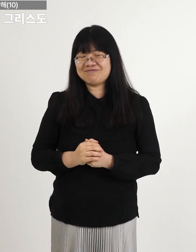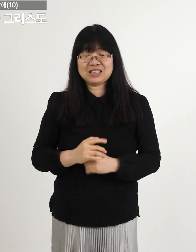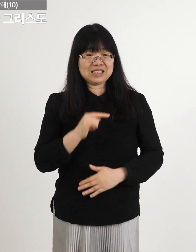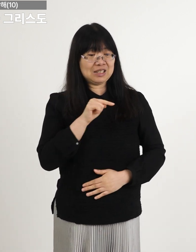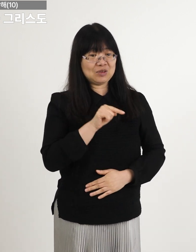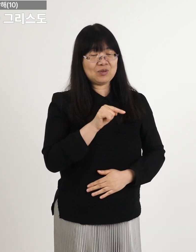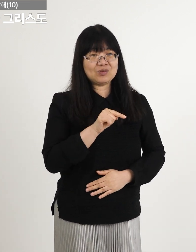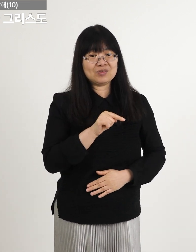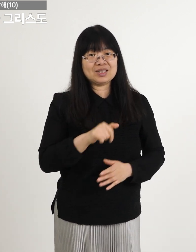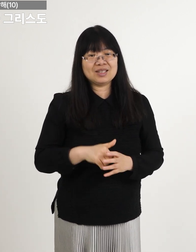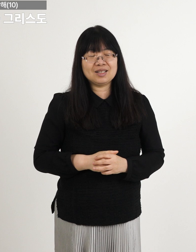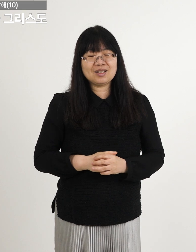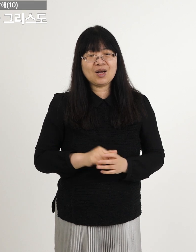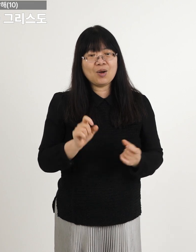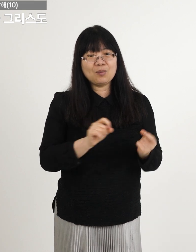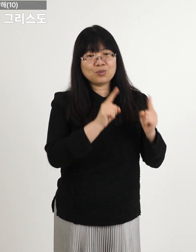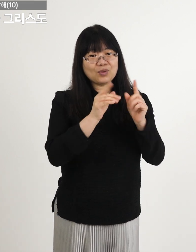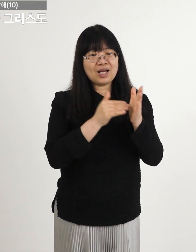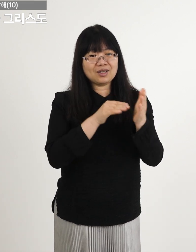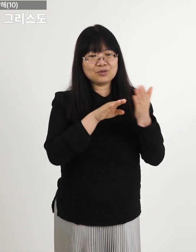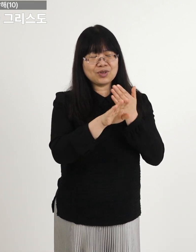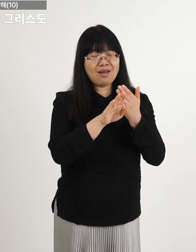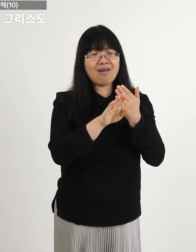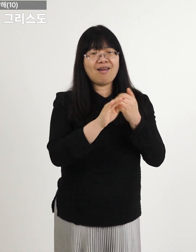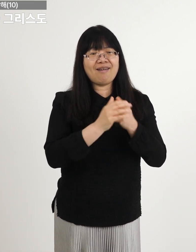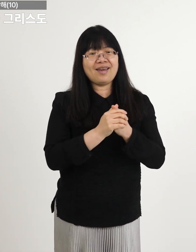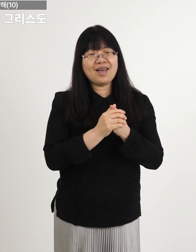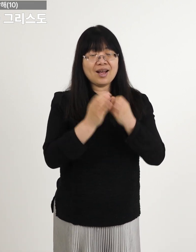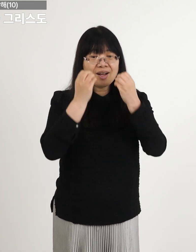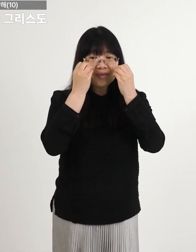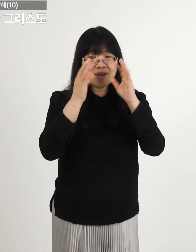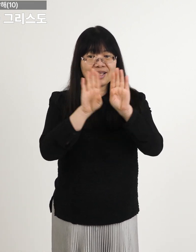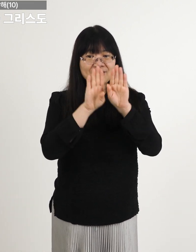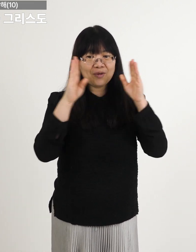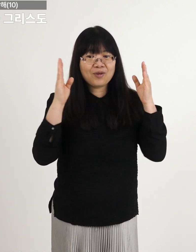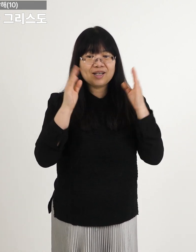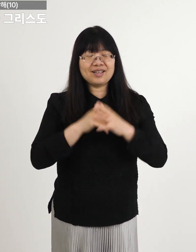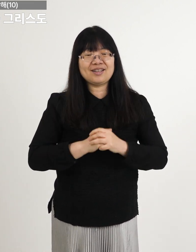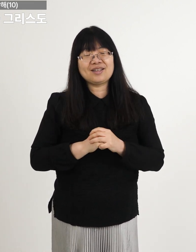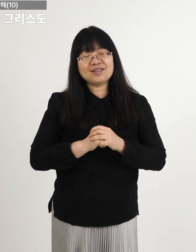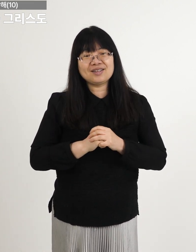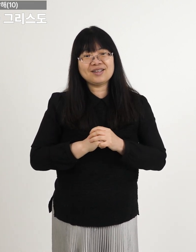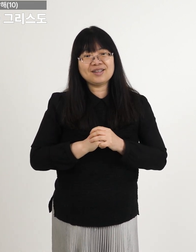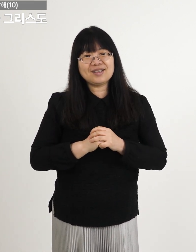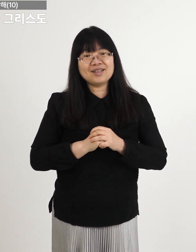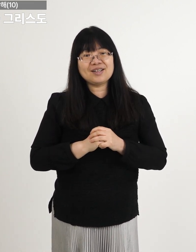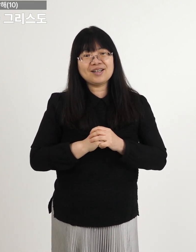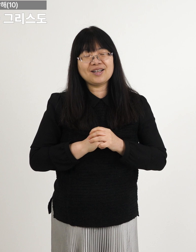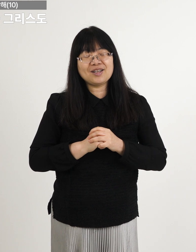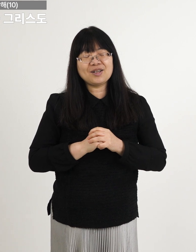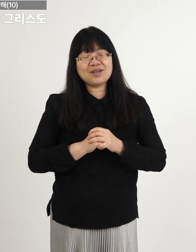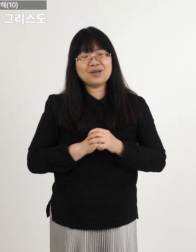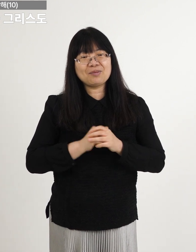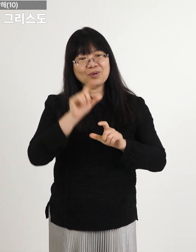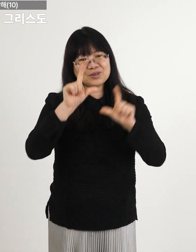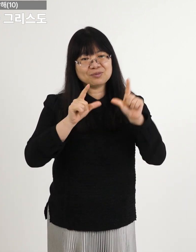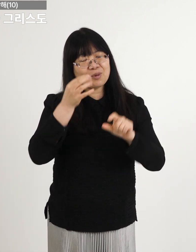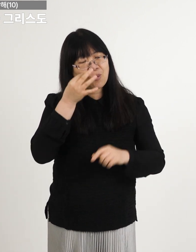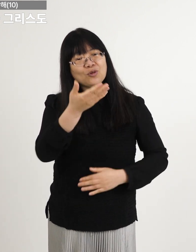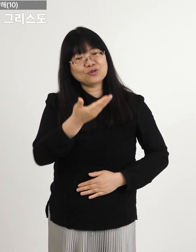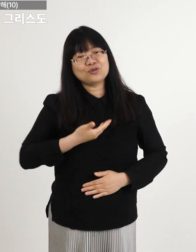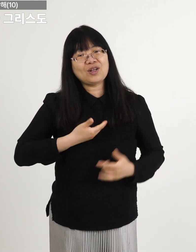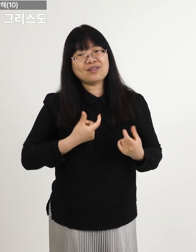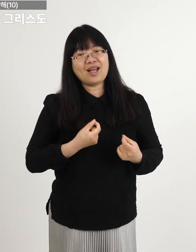이것이 부활 이후에 저넘어 새롭게 열릴 경위를 얘기합니다.